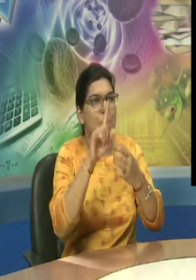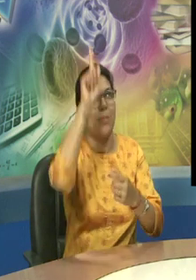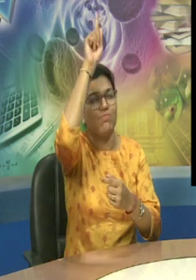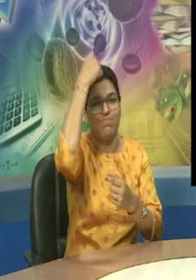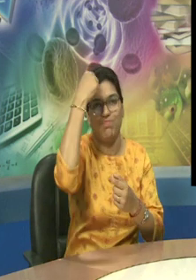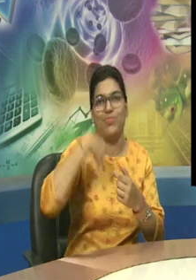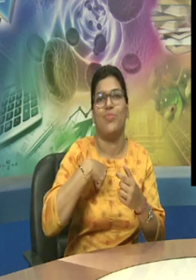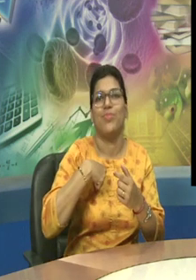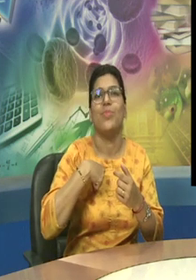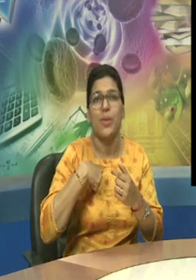और इस प्रकार